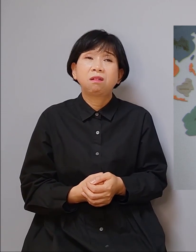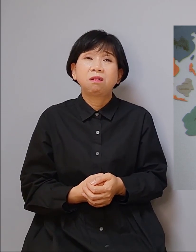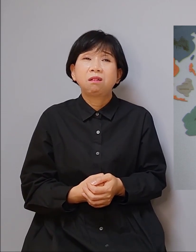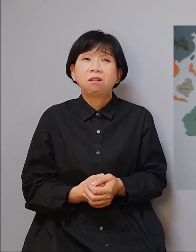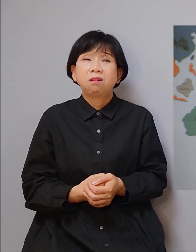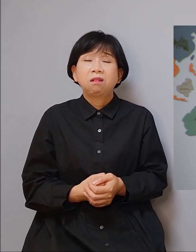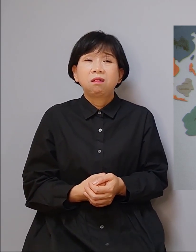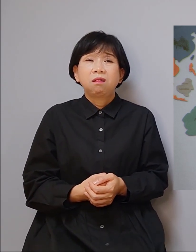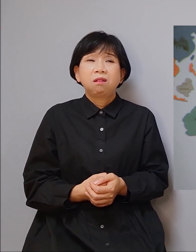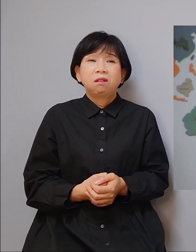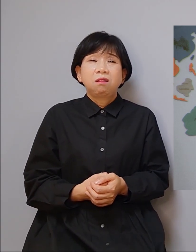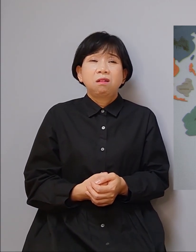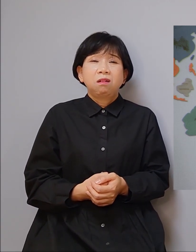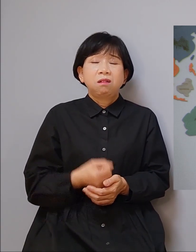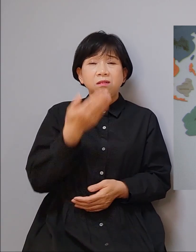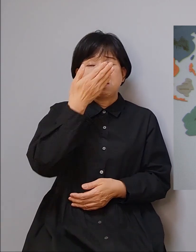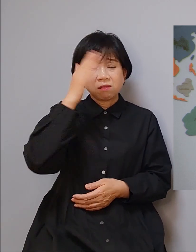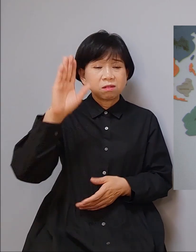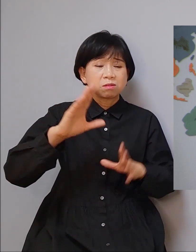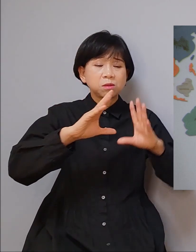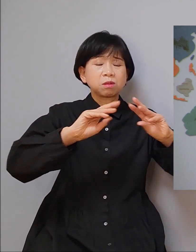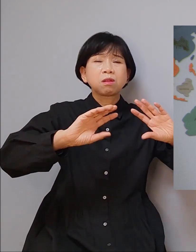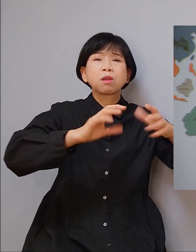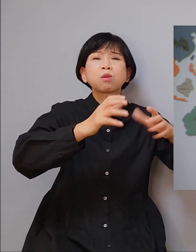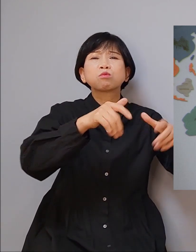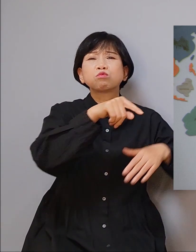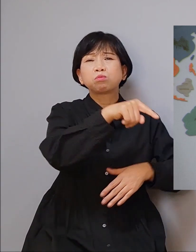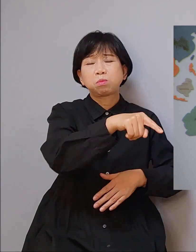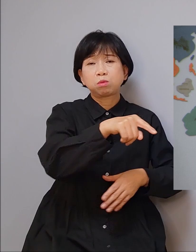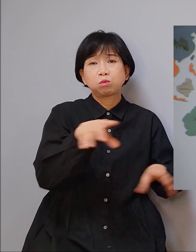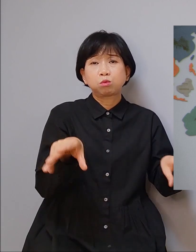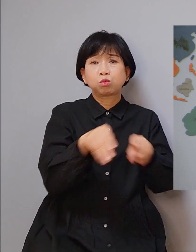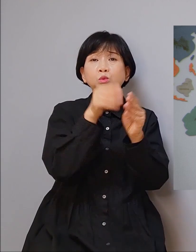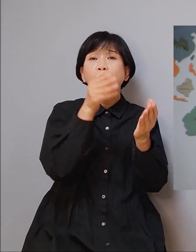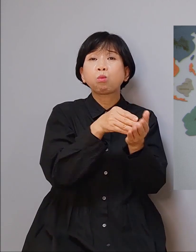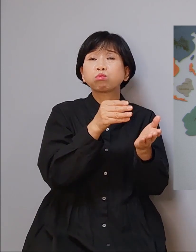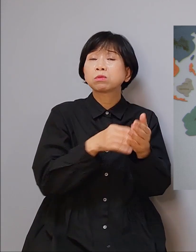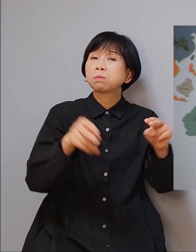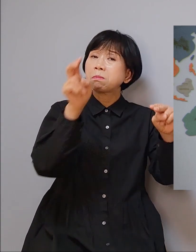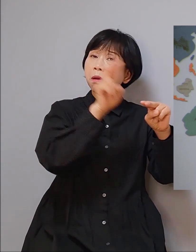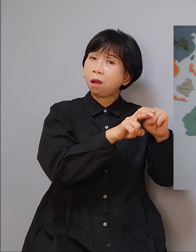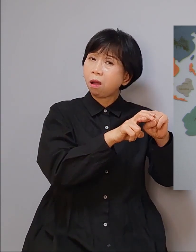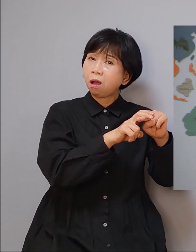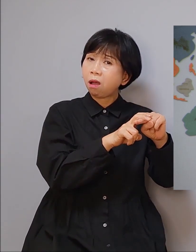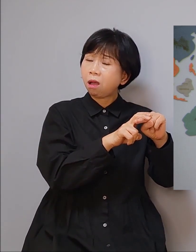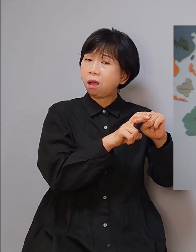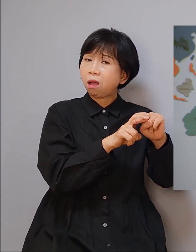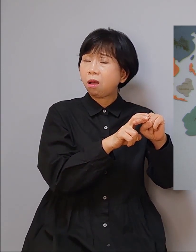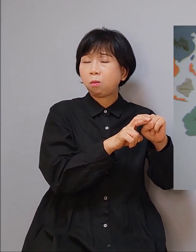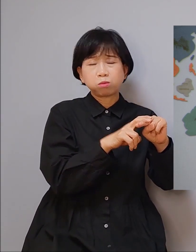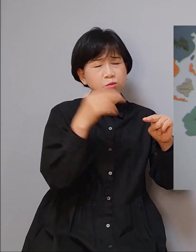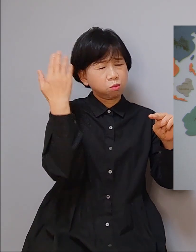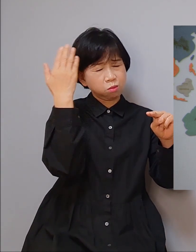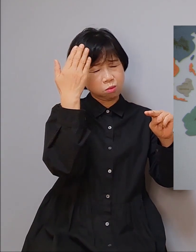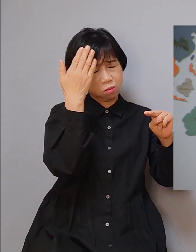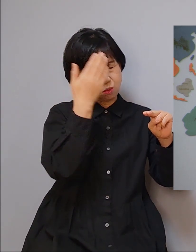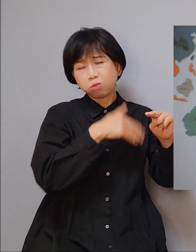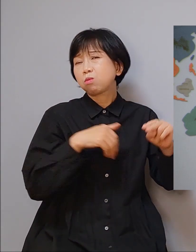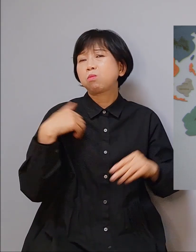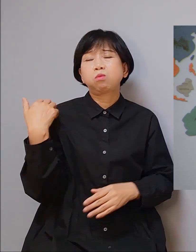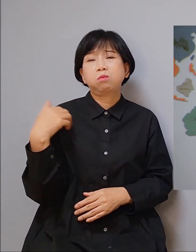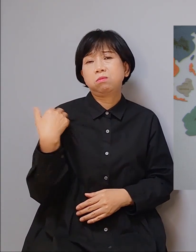상상이나 했겠습니까? 맞습니다. 요셉의 삶은요, 파란만장했습니다.